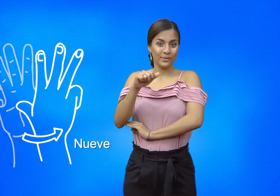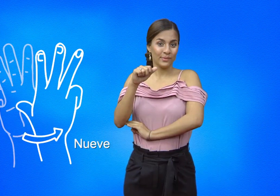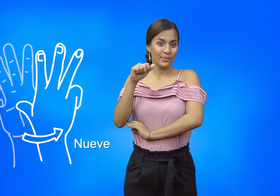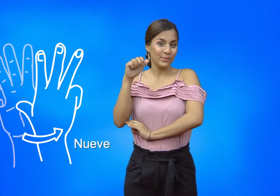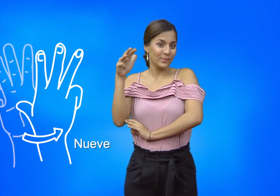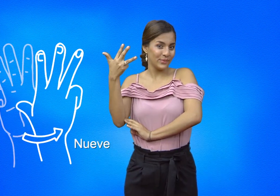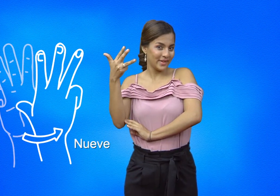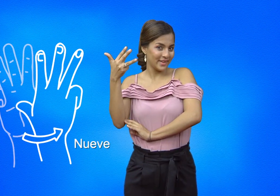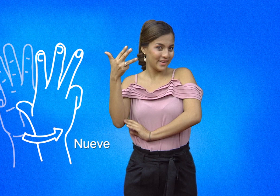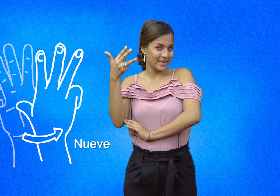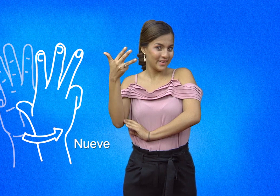9